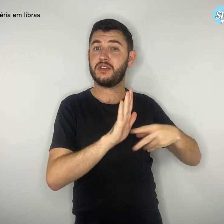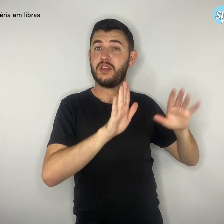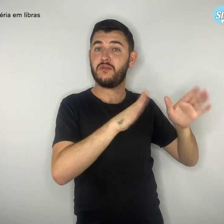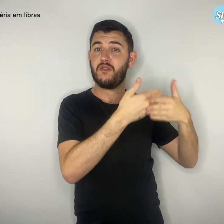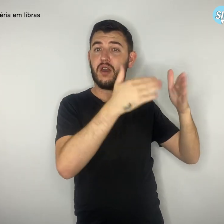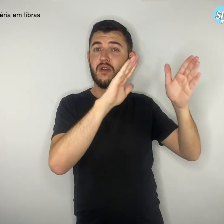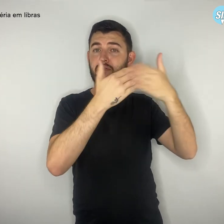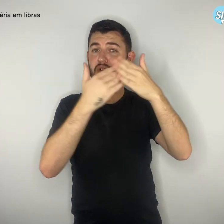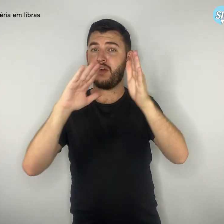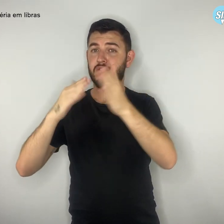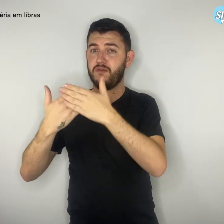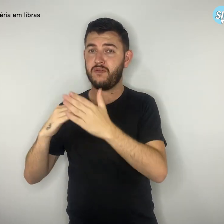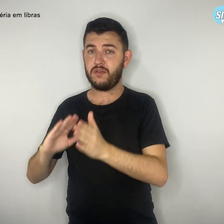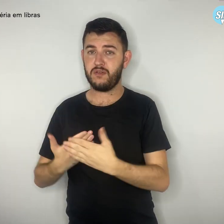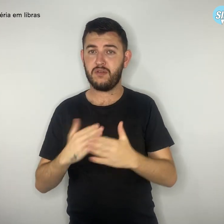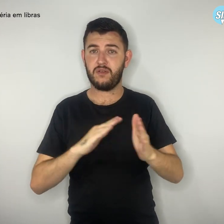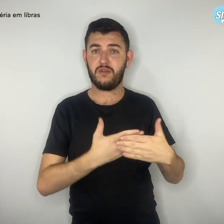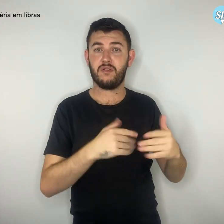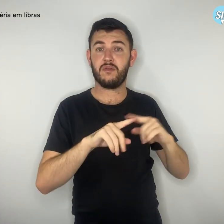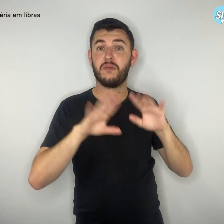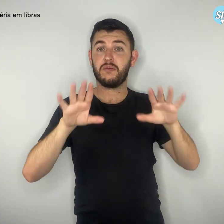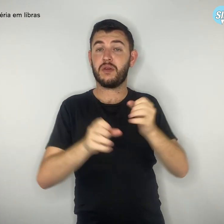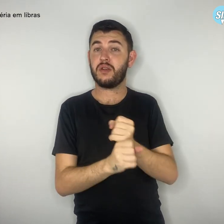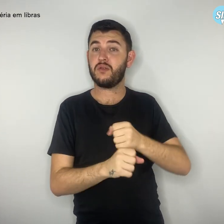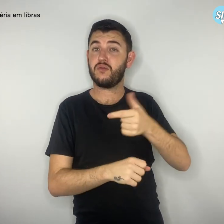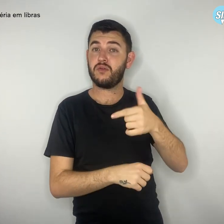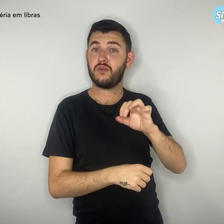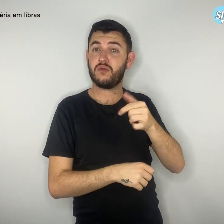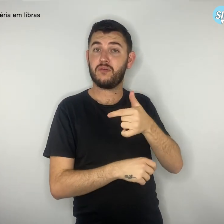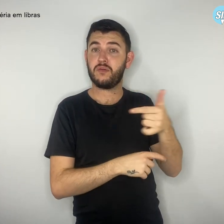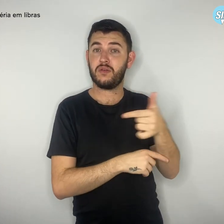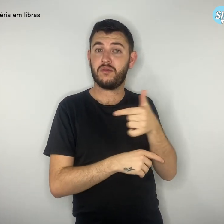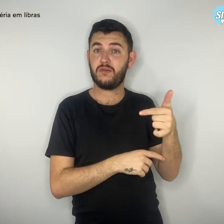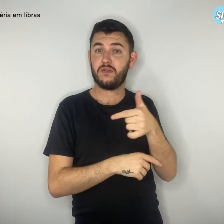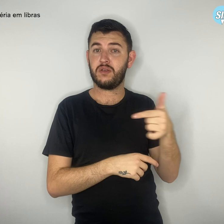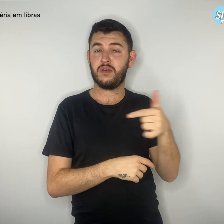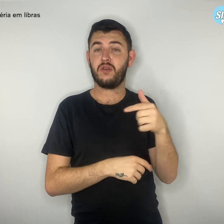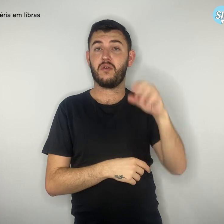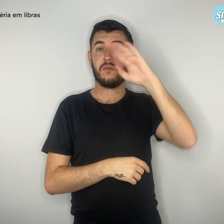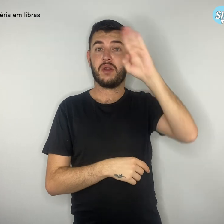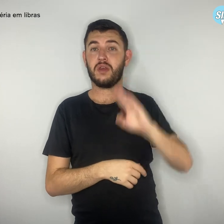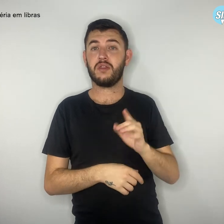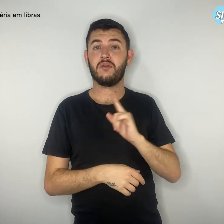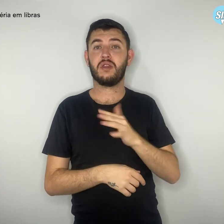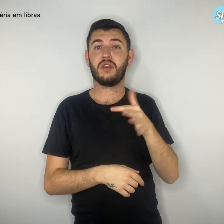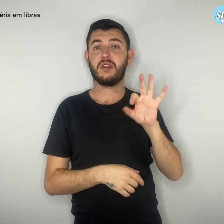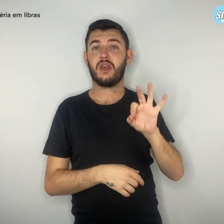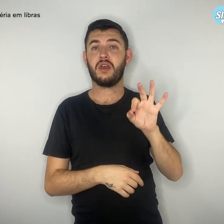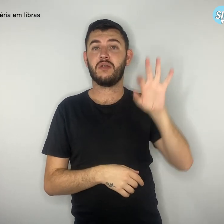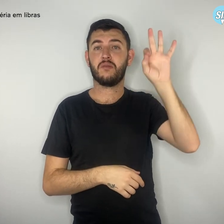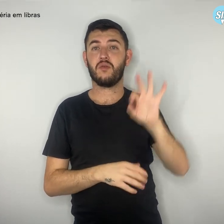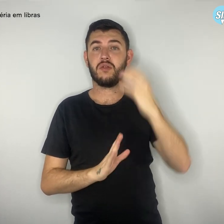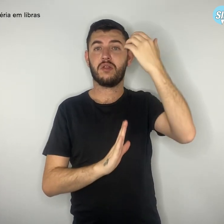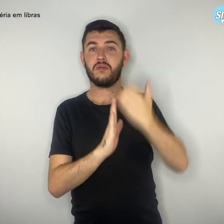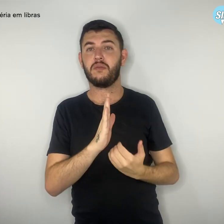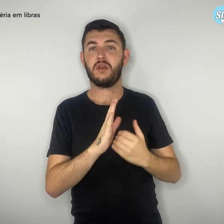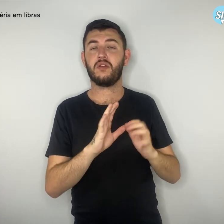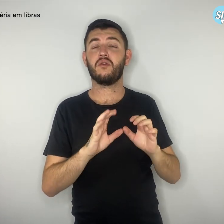fecharam suas portas e em 2022, pela primeira vez, o Brasil tem menos de 10%